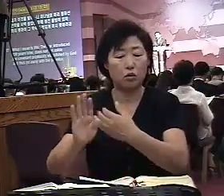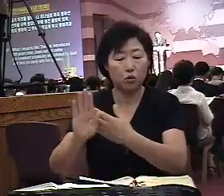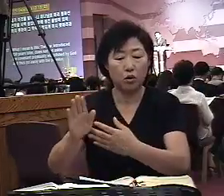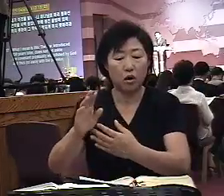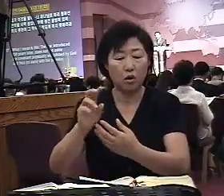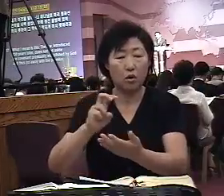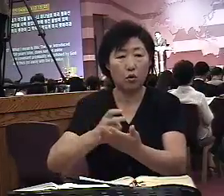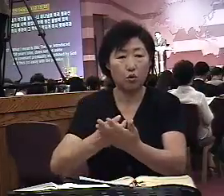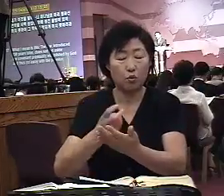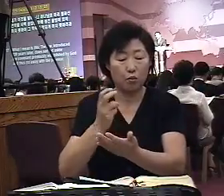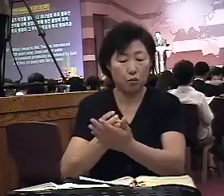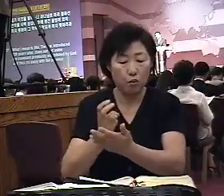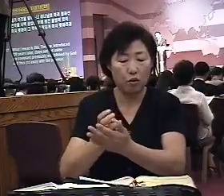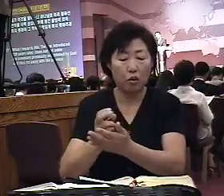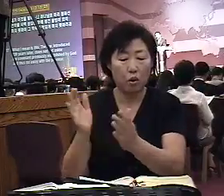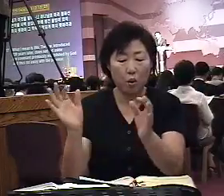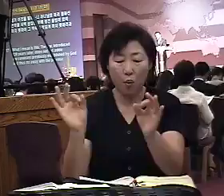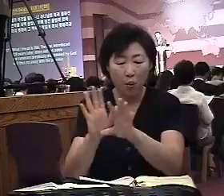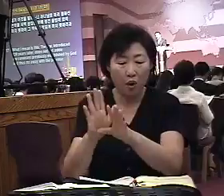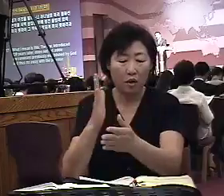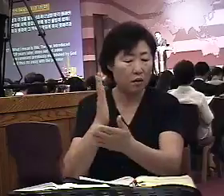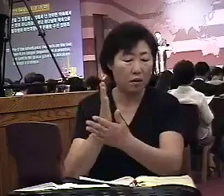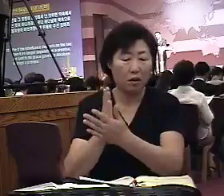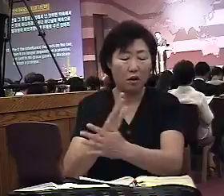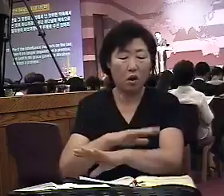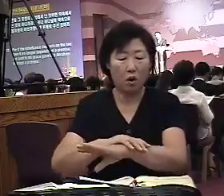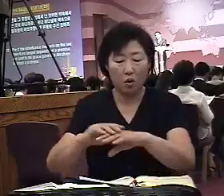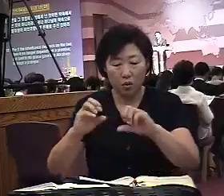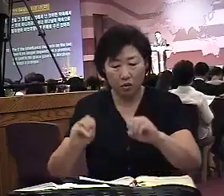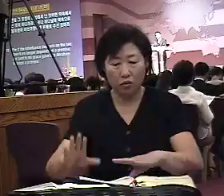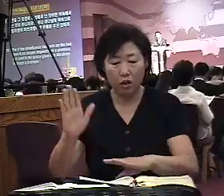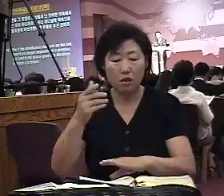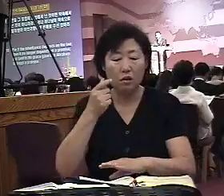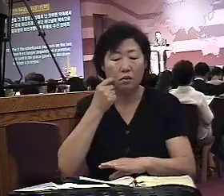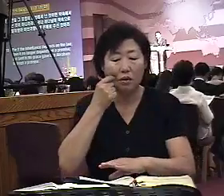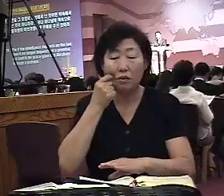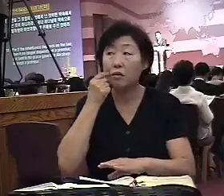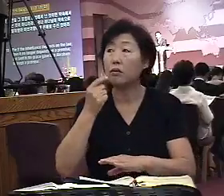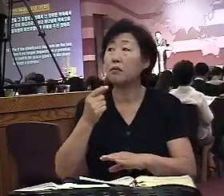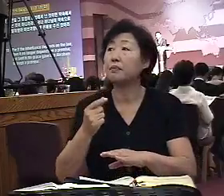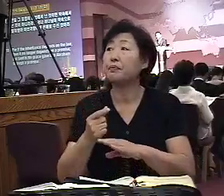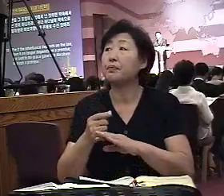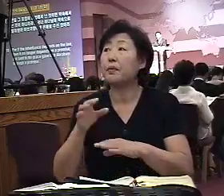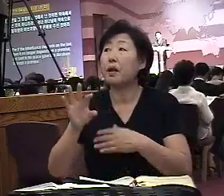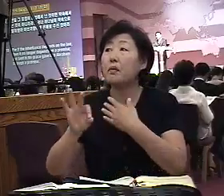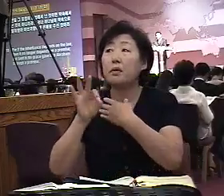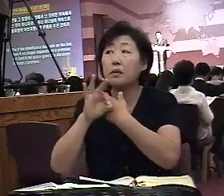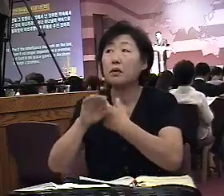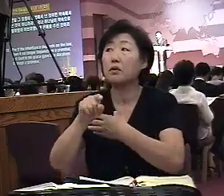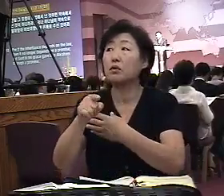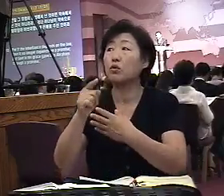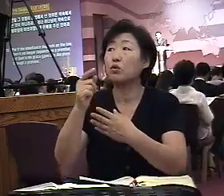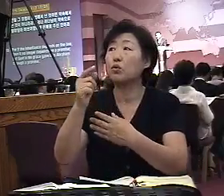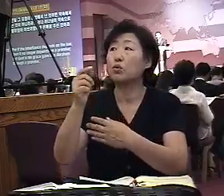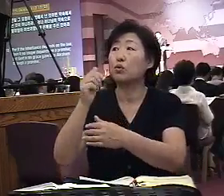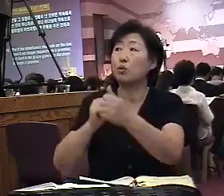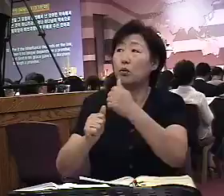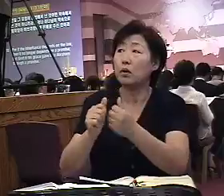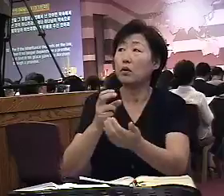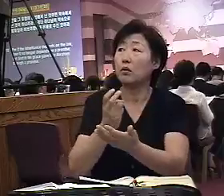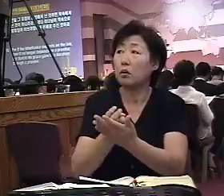하지 못하여 그 약속을 헛되게 하지 못하리라. 만일 그 율법이 율법에서 난 것이면 약속에서 난